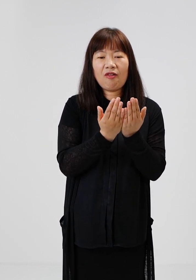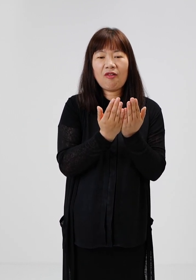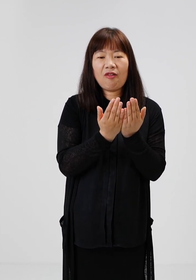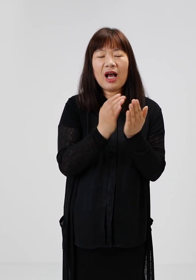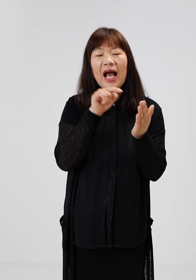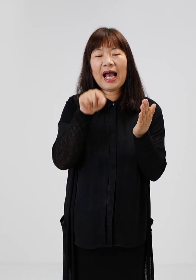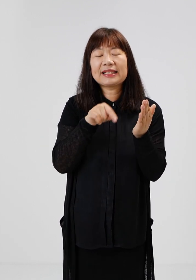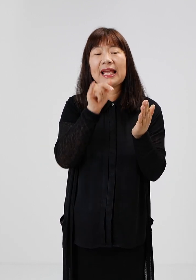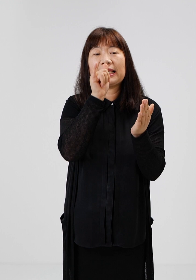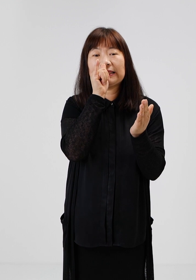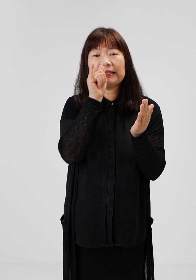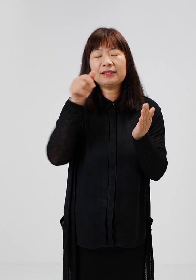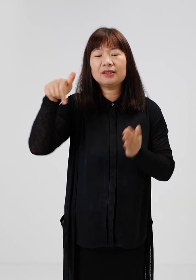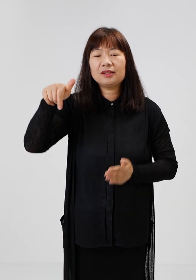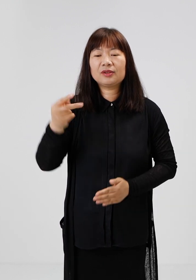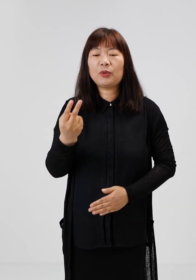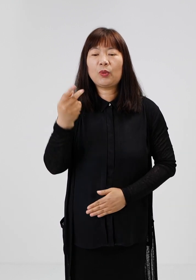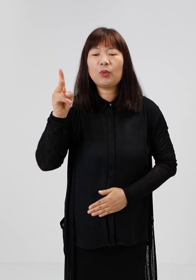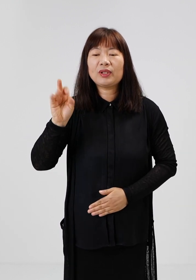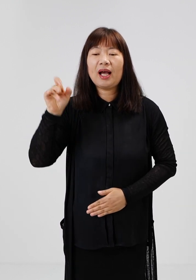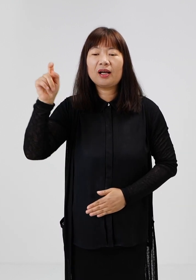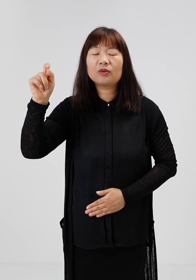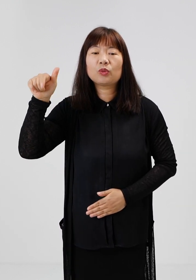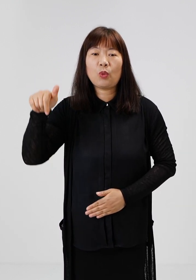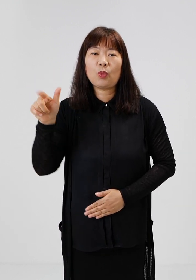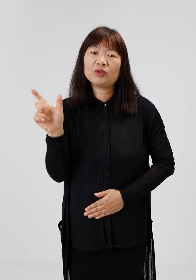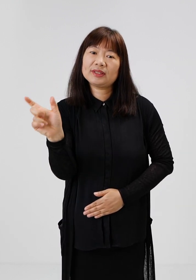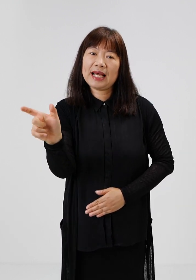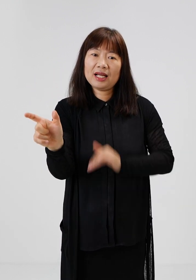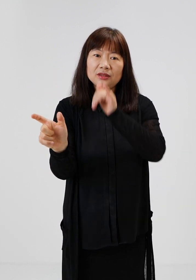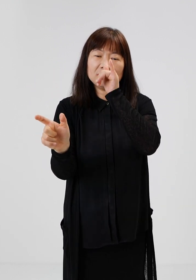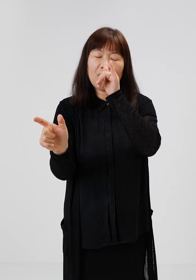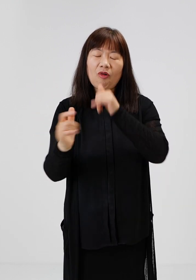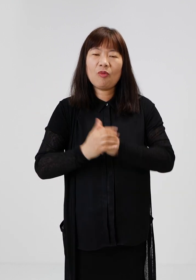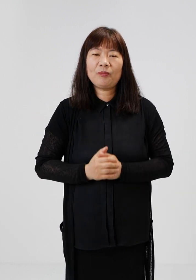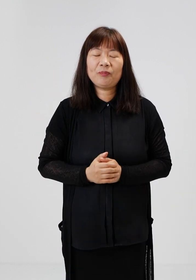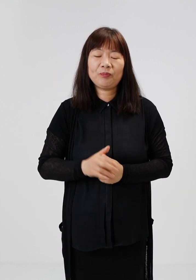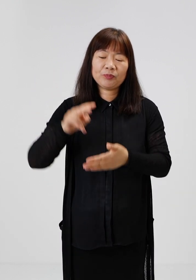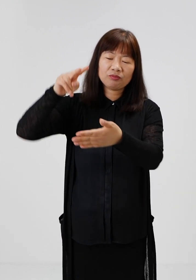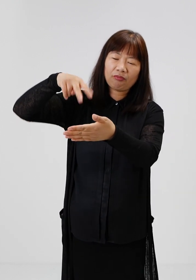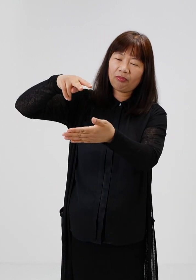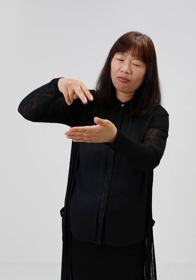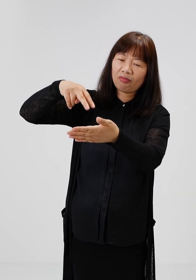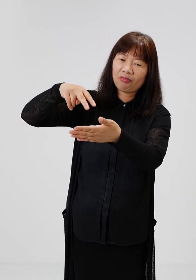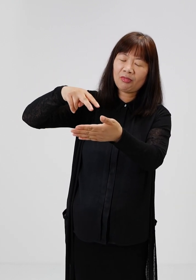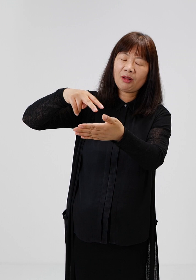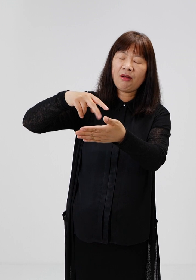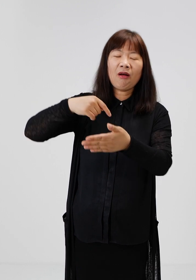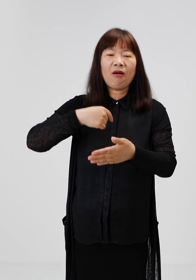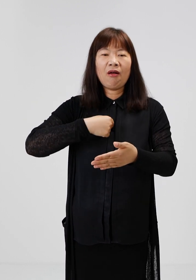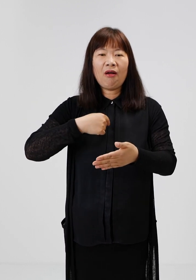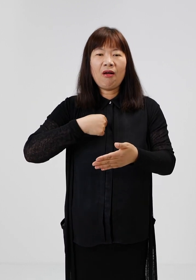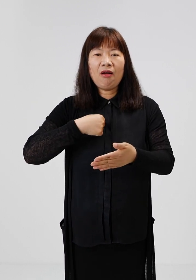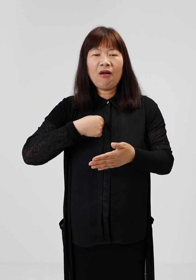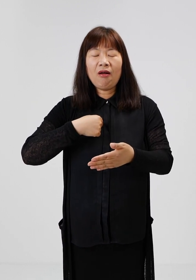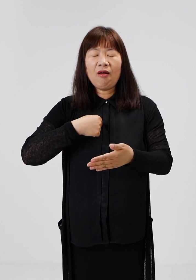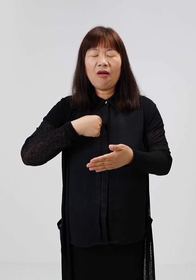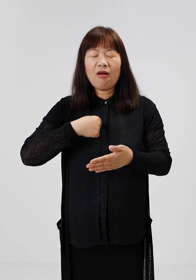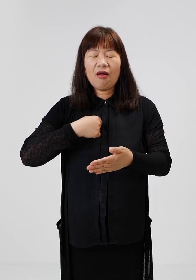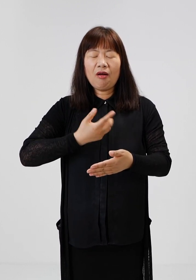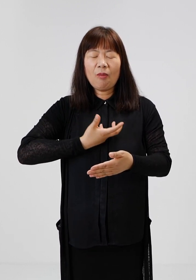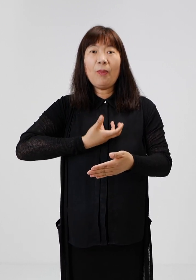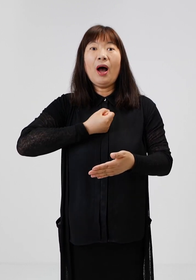그 책을 쭉 읽다가 제가 가슴팍을 한 대 퉁 맞은 느낌의 문장을